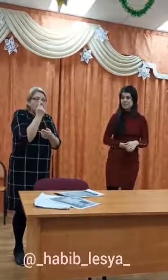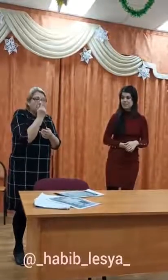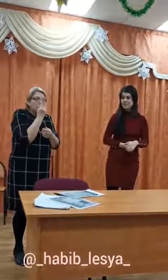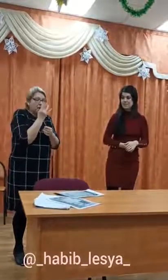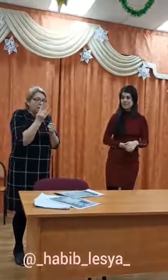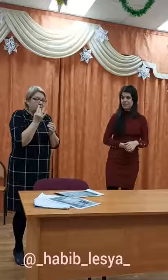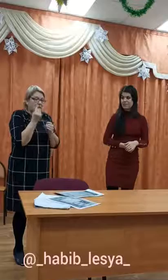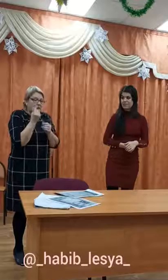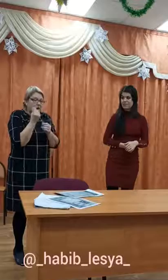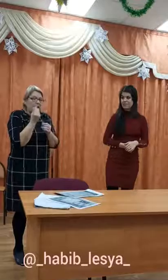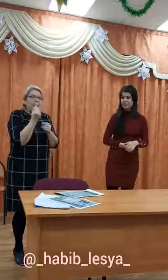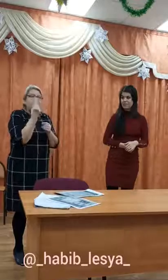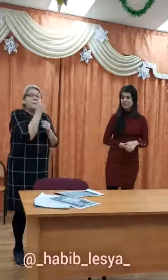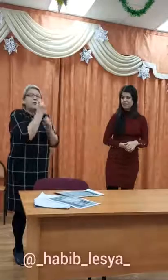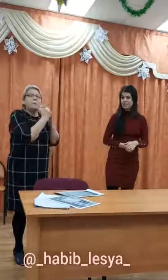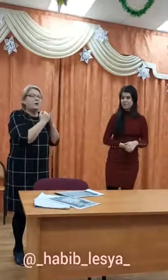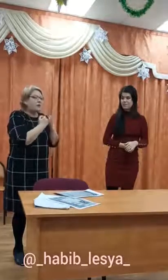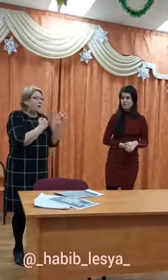один раз. Первая программа